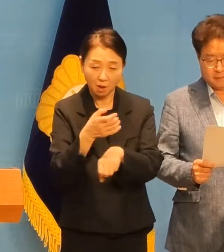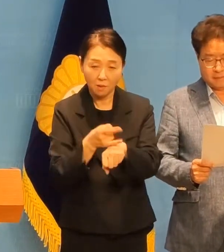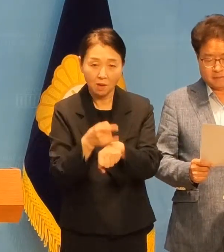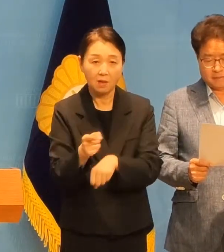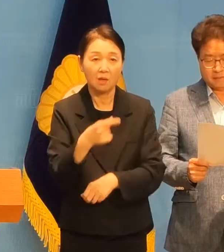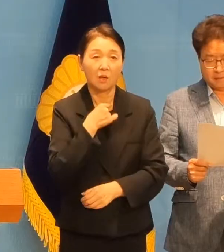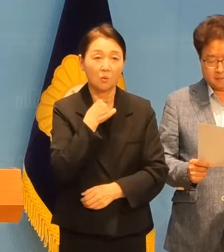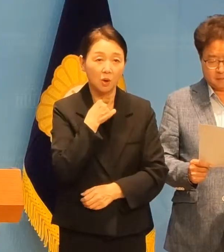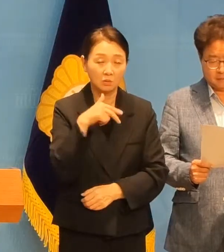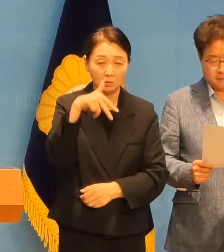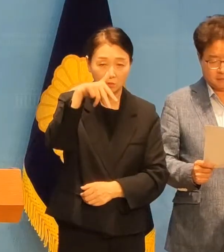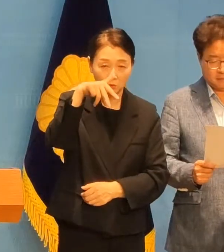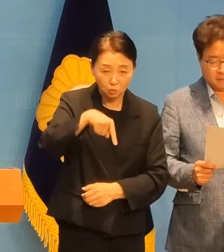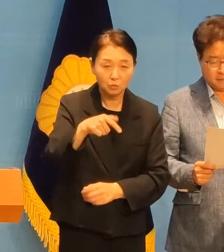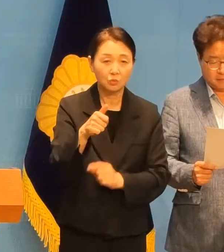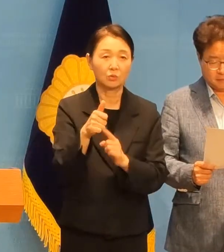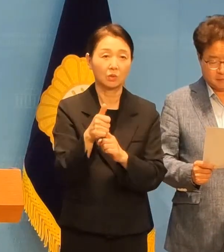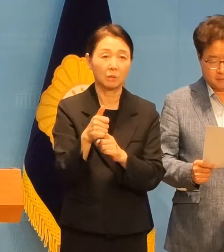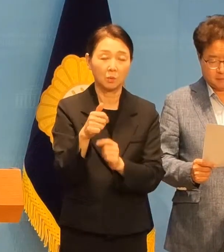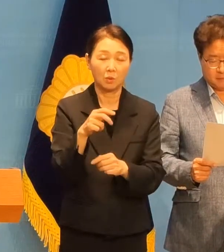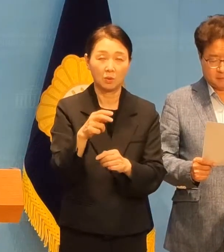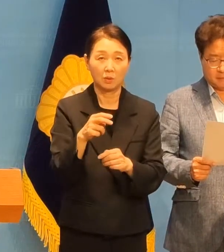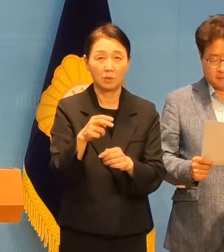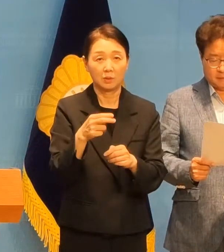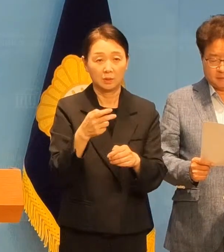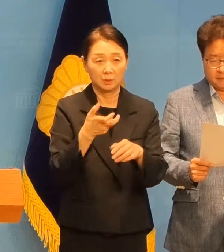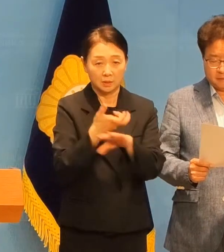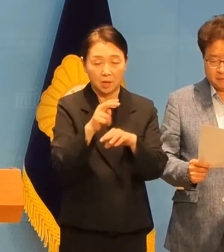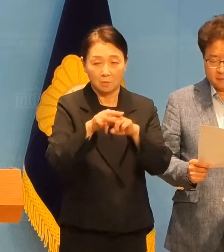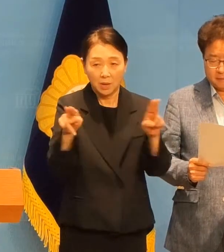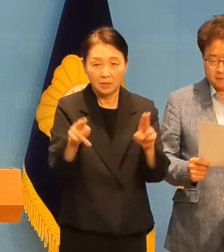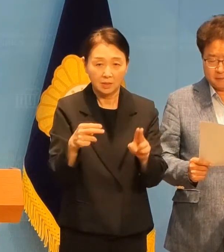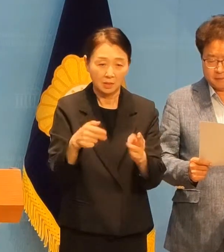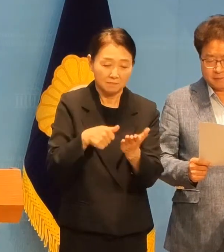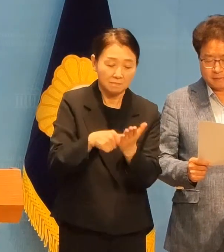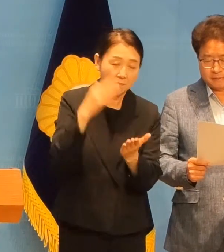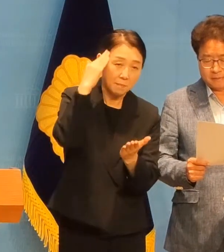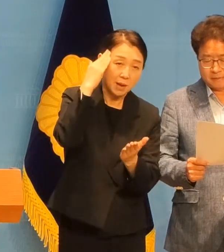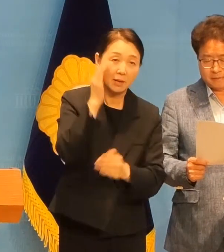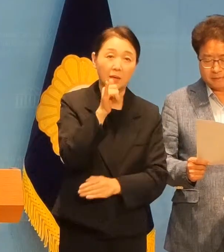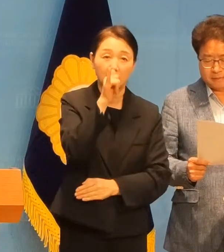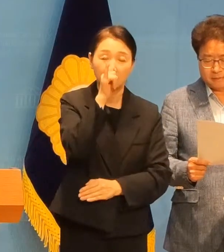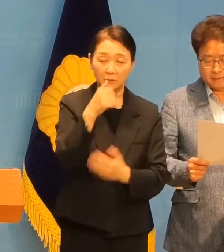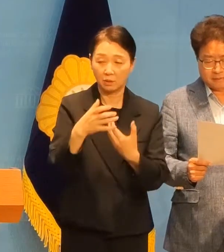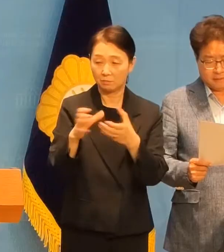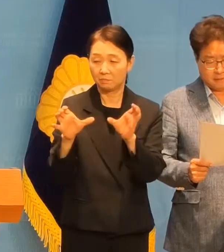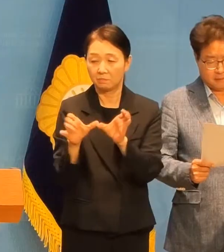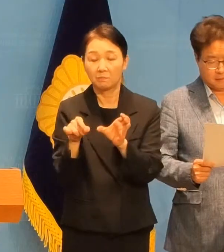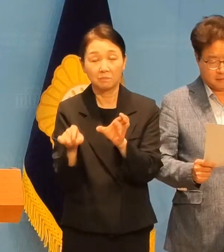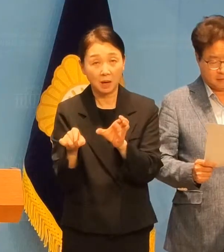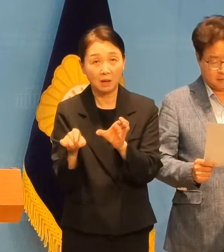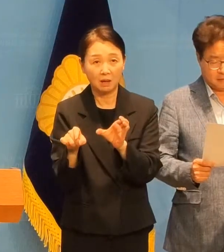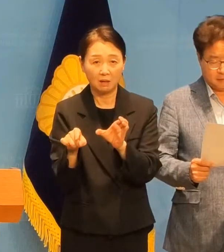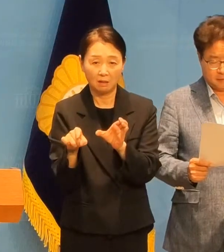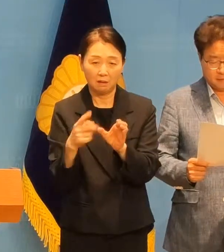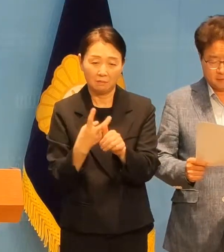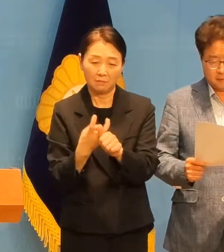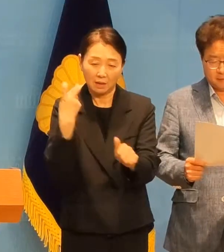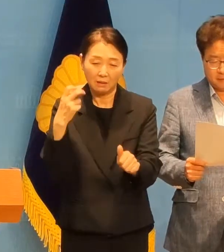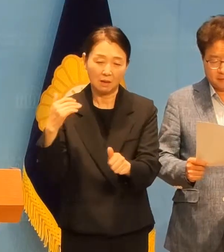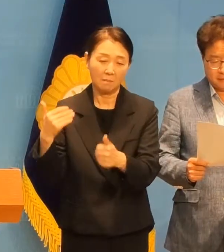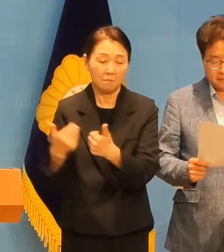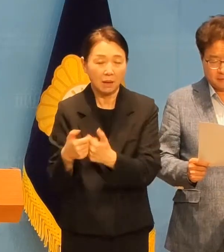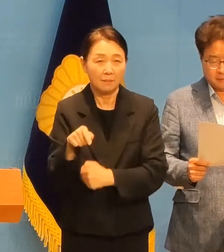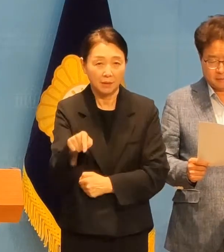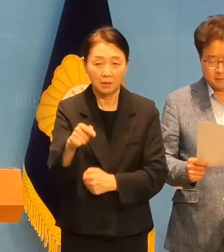했던 추경호 의원 등의 계엄 해제 의결 방해 의혹, 국힘의 집단적 윤석열 탄핵 반대 역시 내란